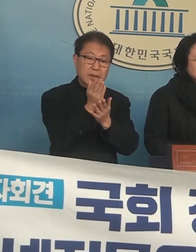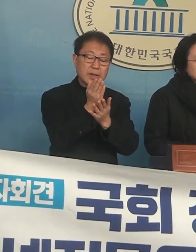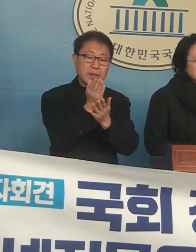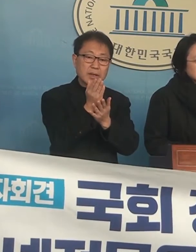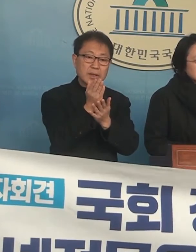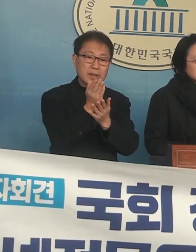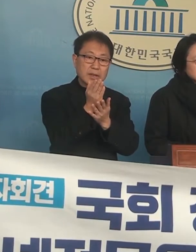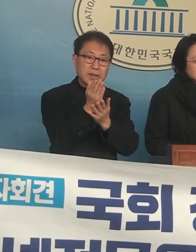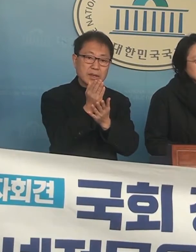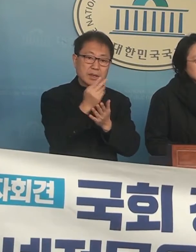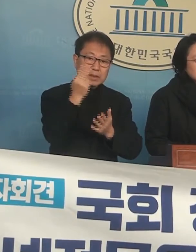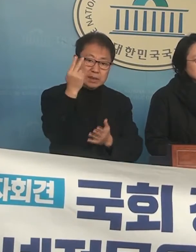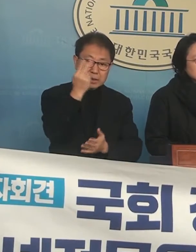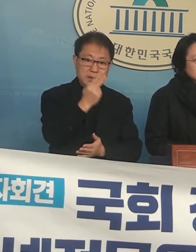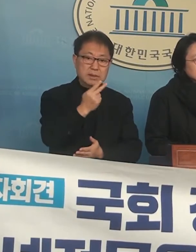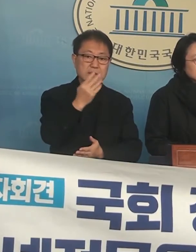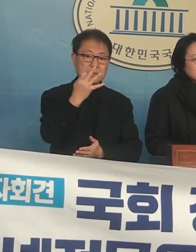다시